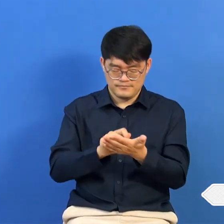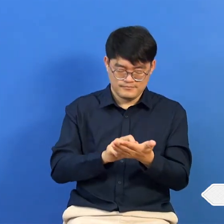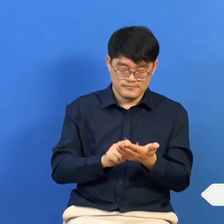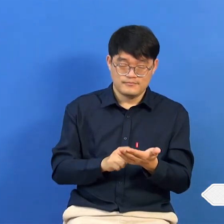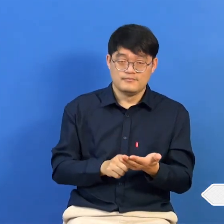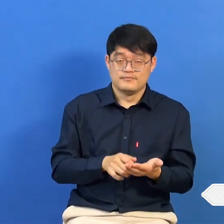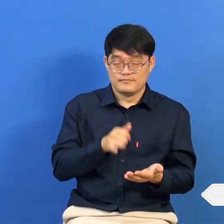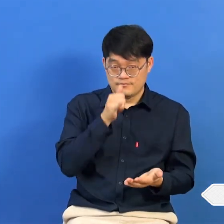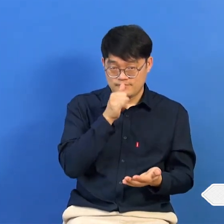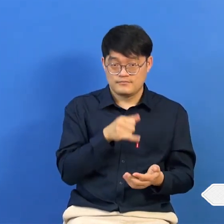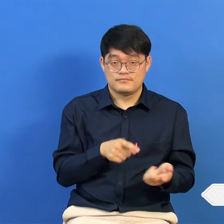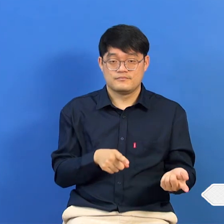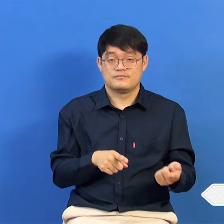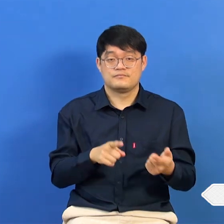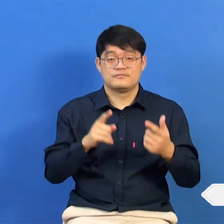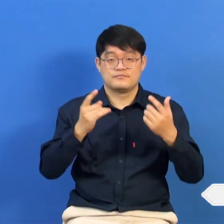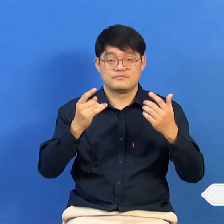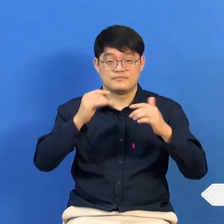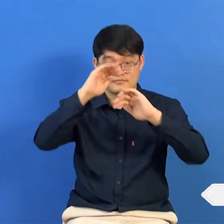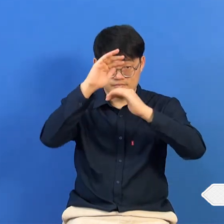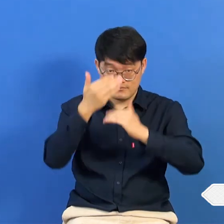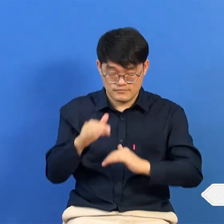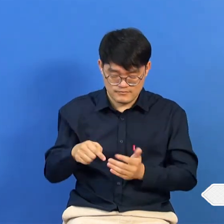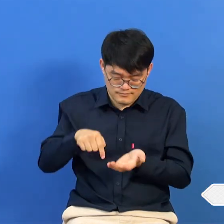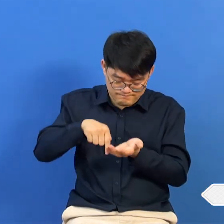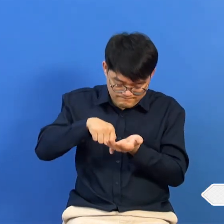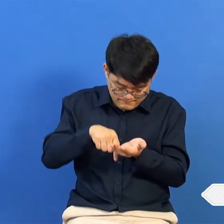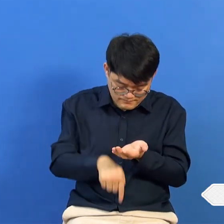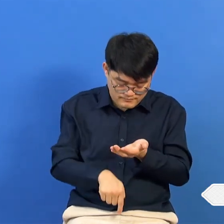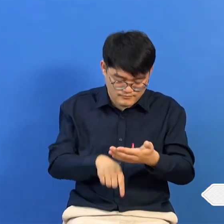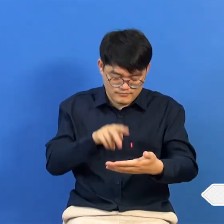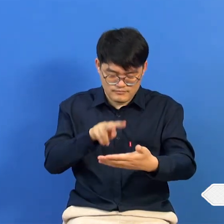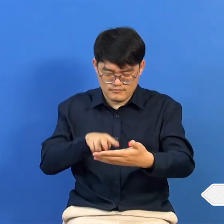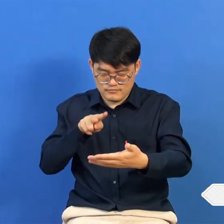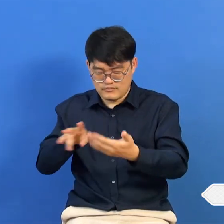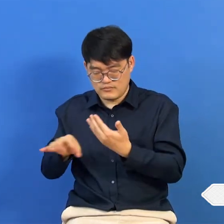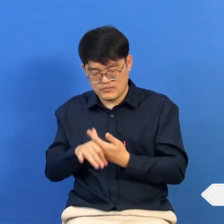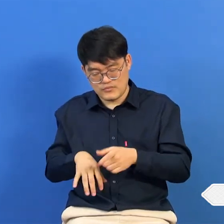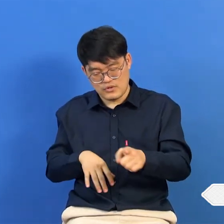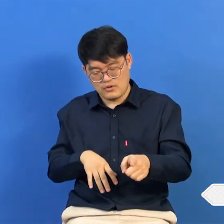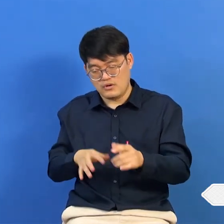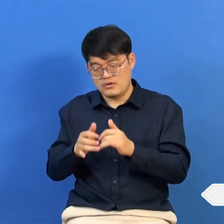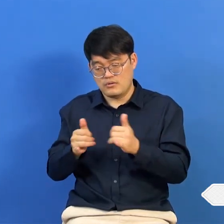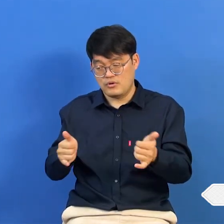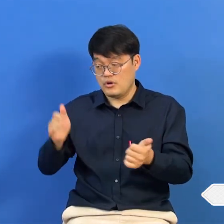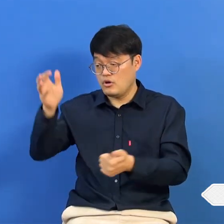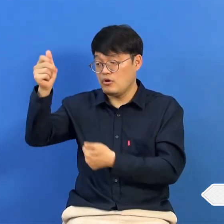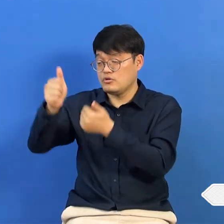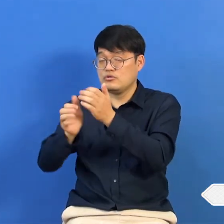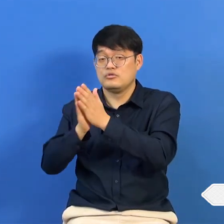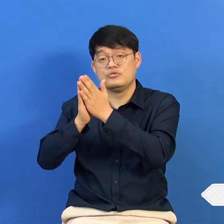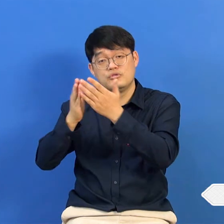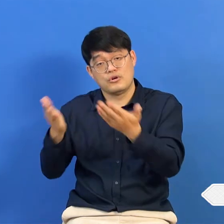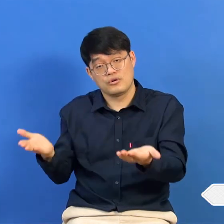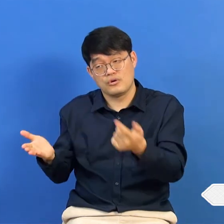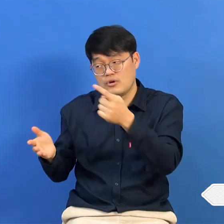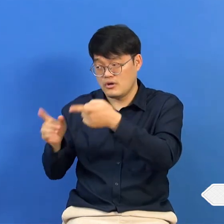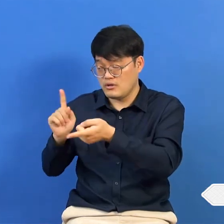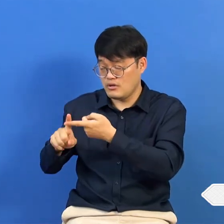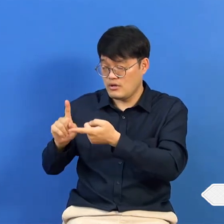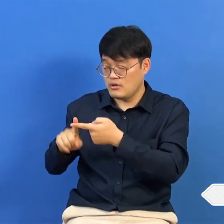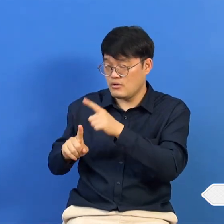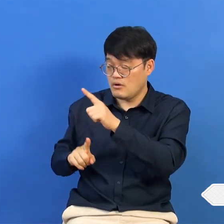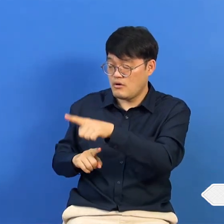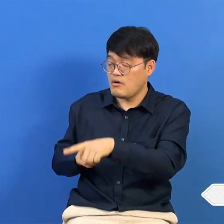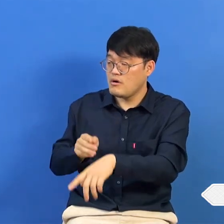그 분량과 그 깊이를 보면 이분은 성경에 대해서는 알 걸 거의 다 아신 분이 아닌가